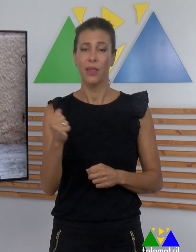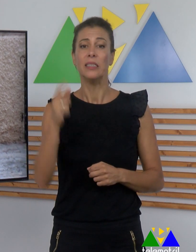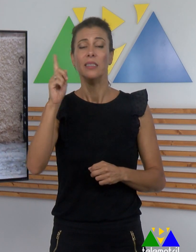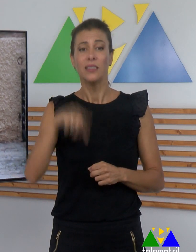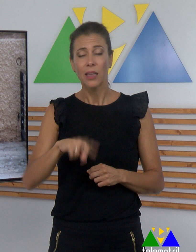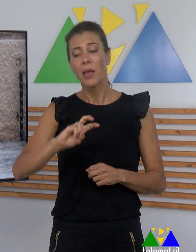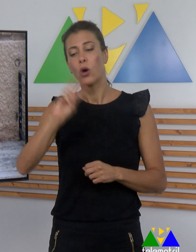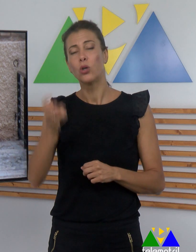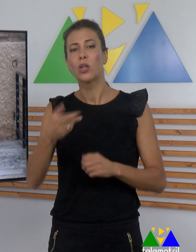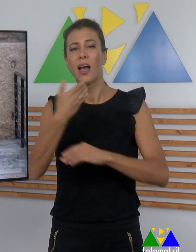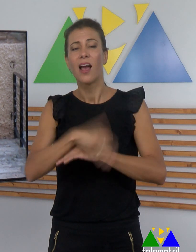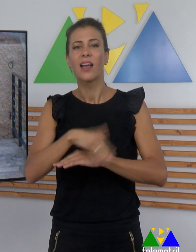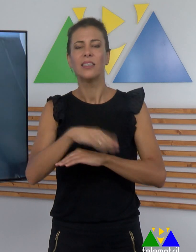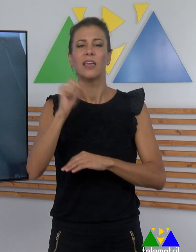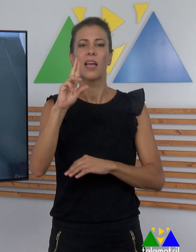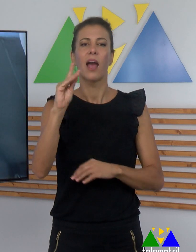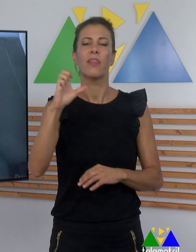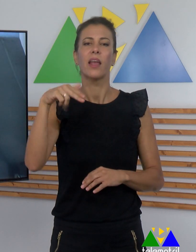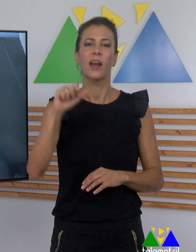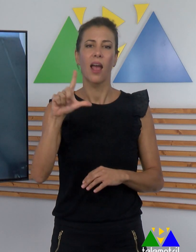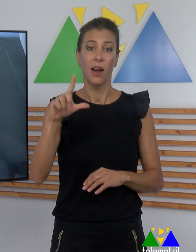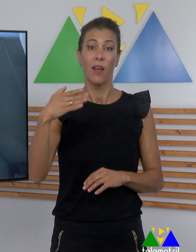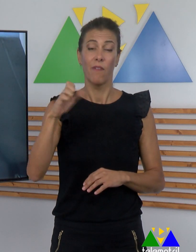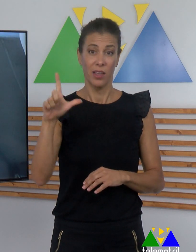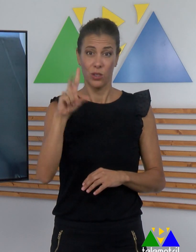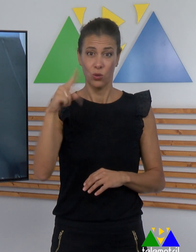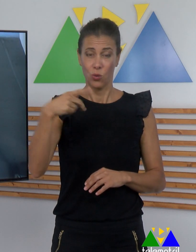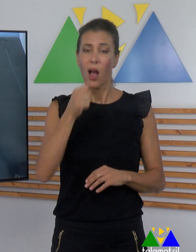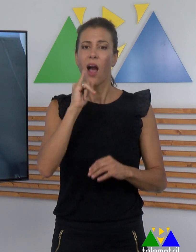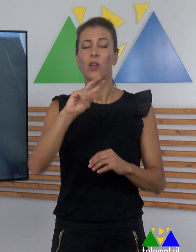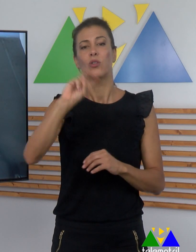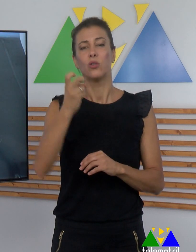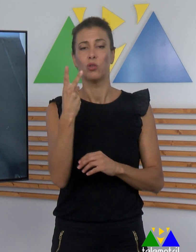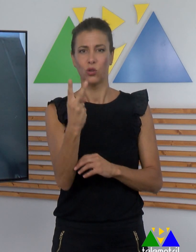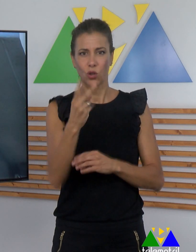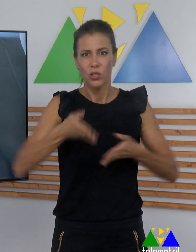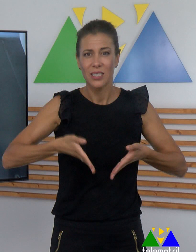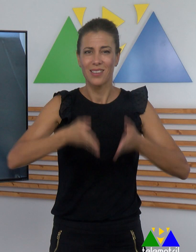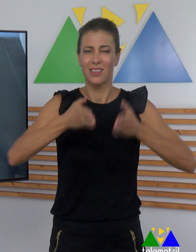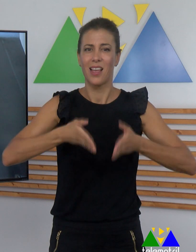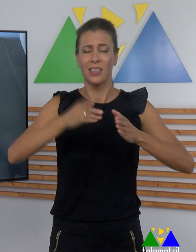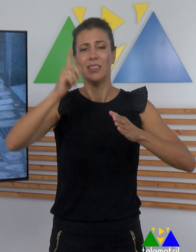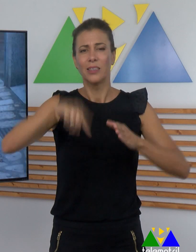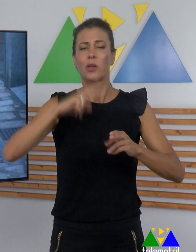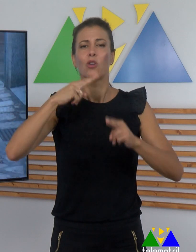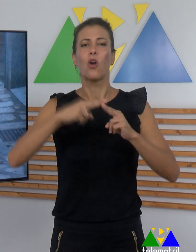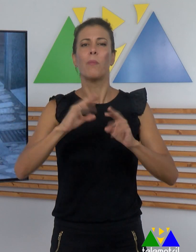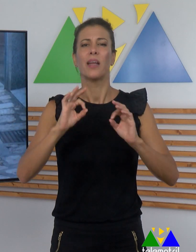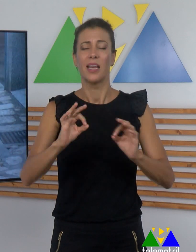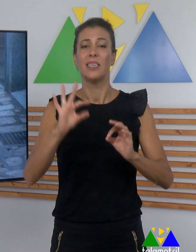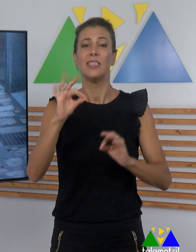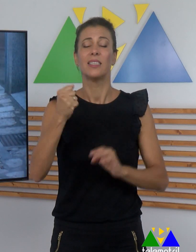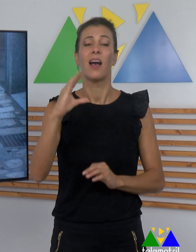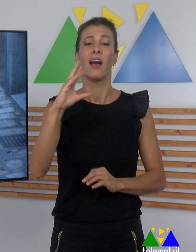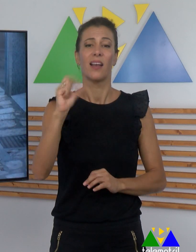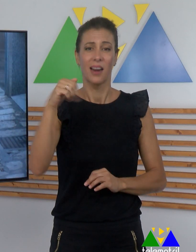hay dos callecitas estrechas que dan acceso al barrio del Curucho, o la calle Sacramento, porque estuvo la Hermandad del